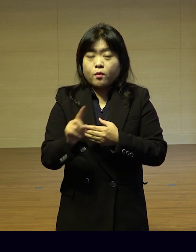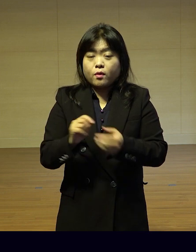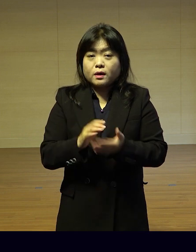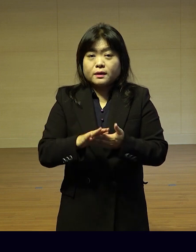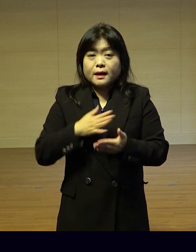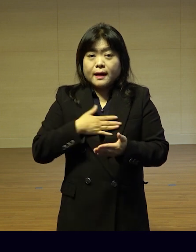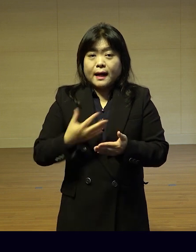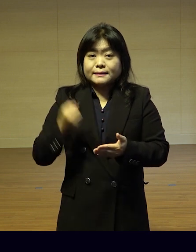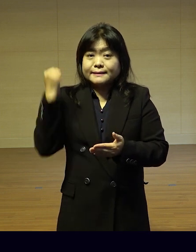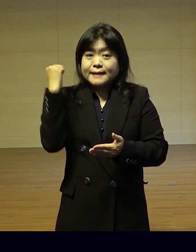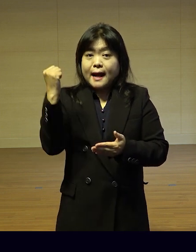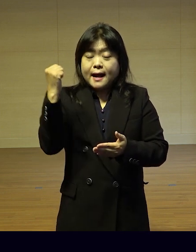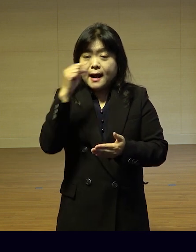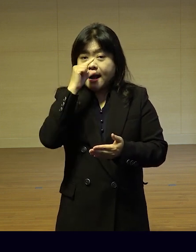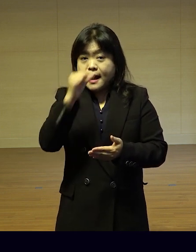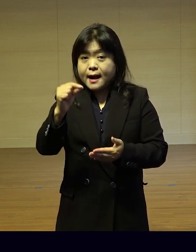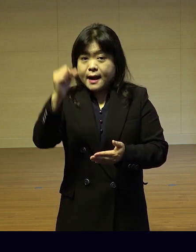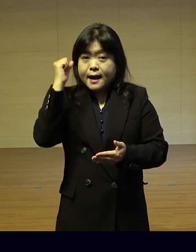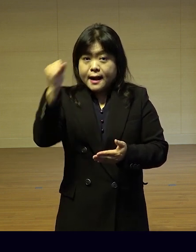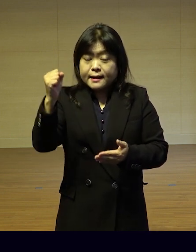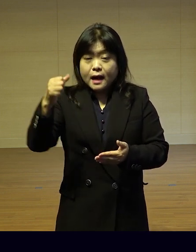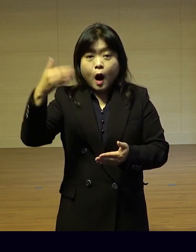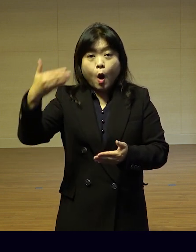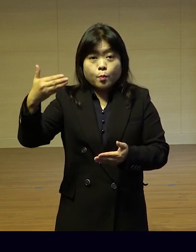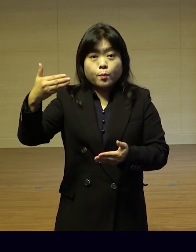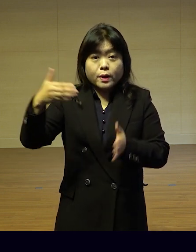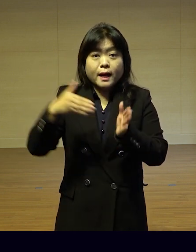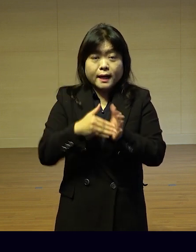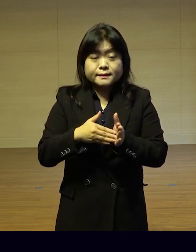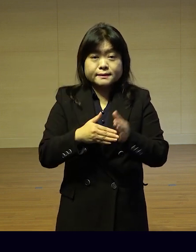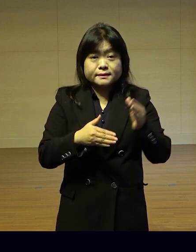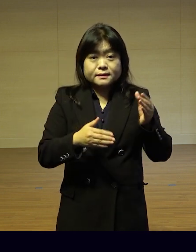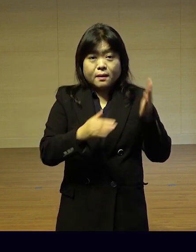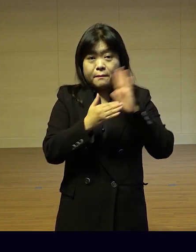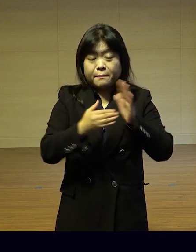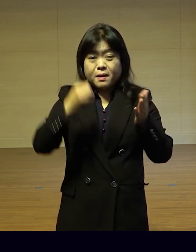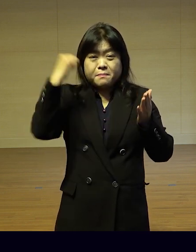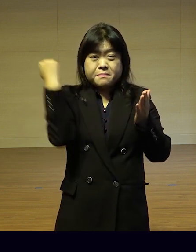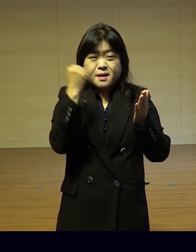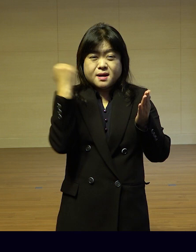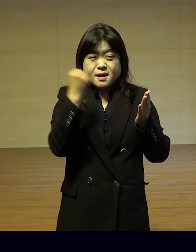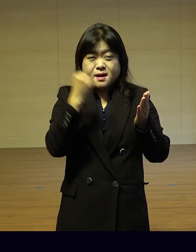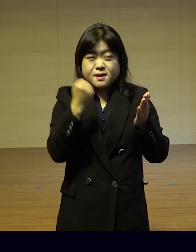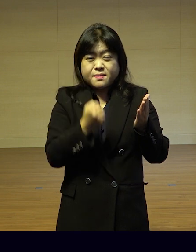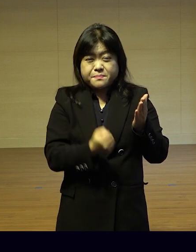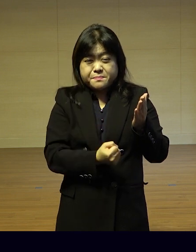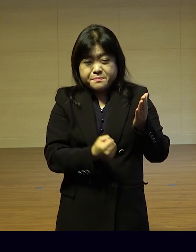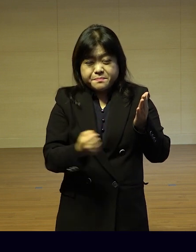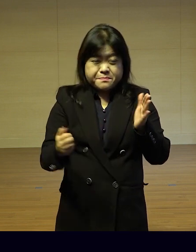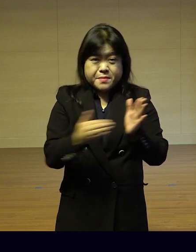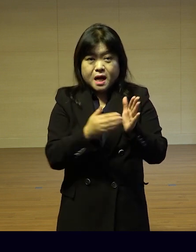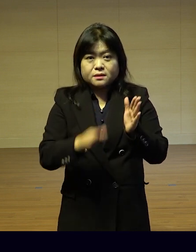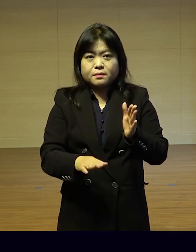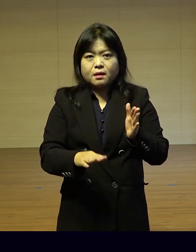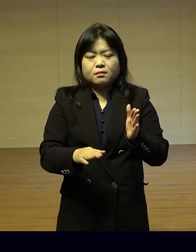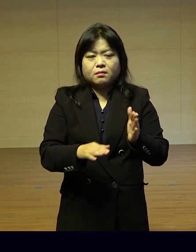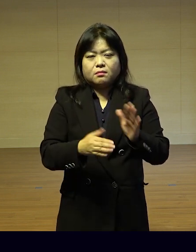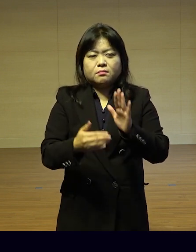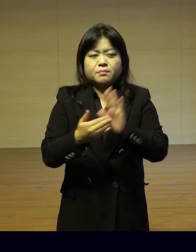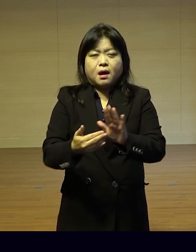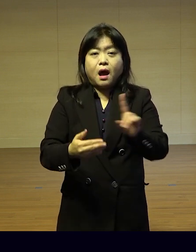자기가 갖고 있는 이 창이 9개까지는 다 뚫을 수 있지만 뚫지 못하는 한계가 있을 수 있습니다. 방패도